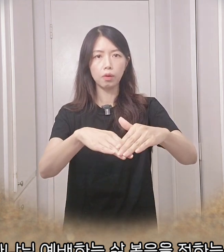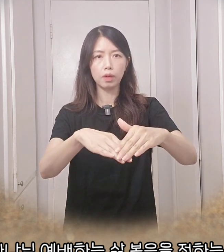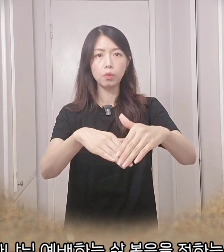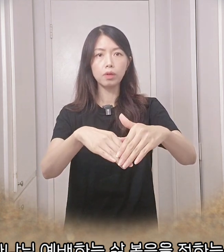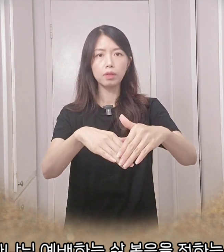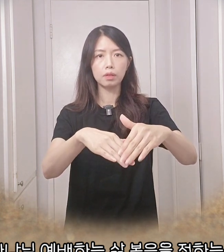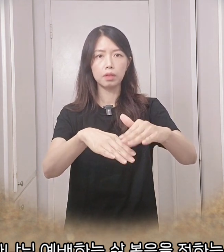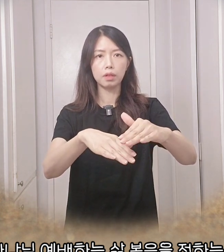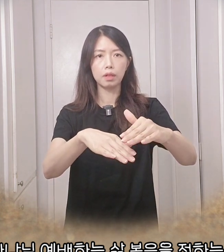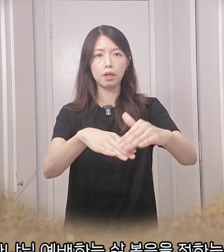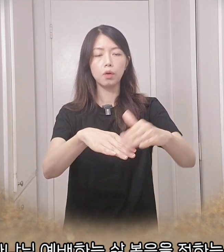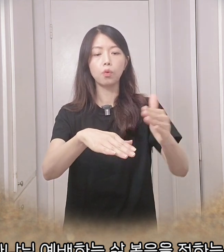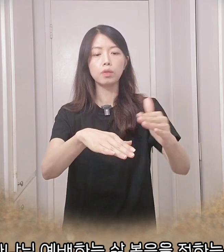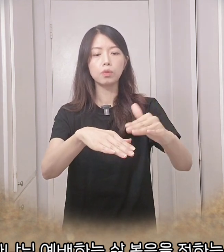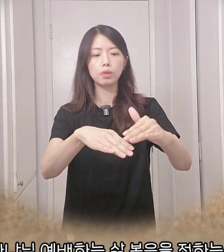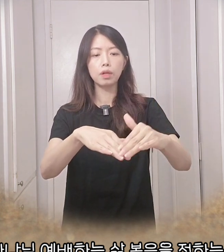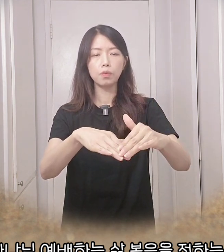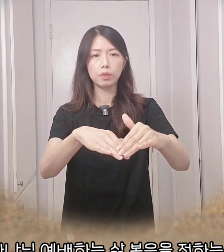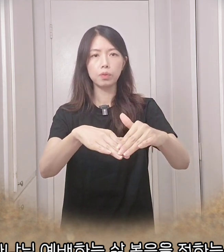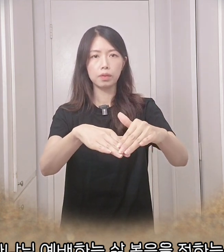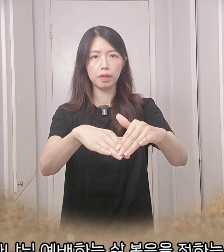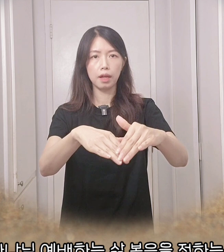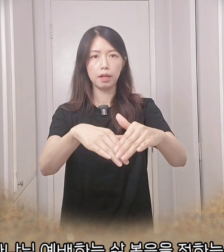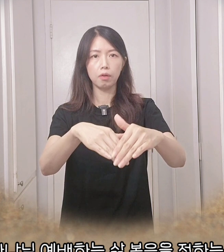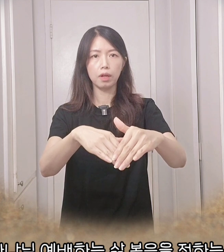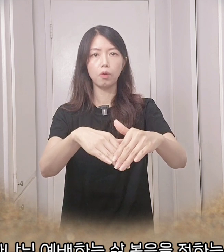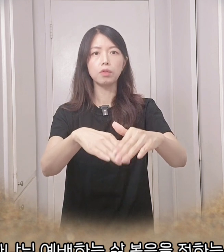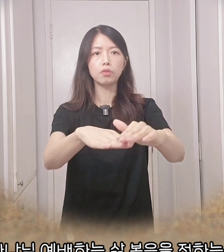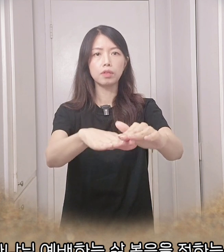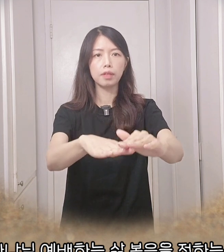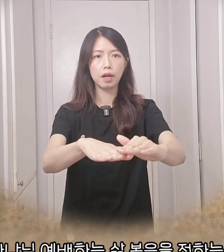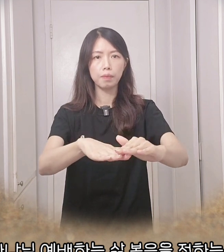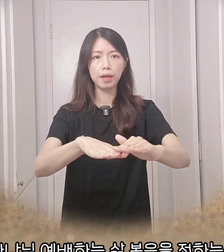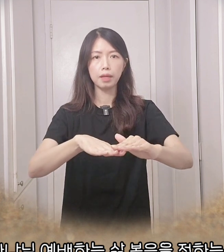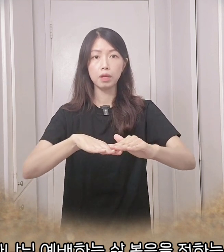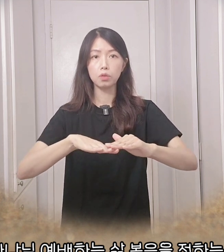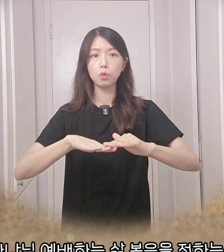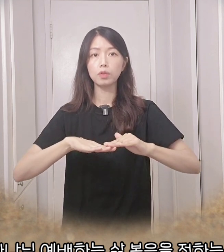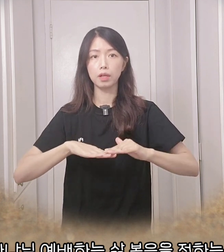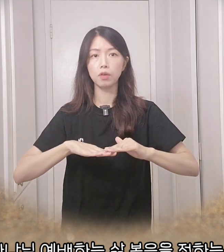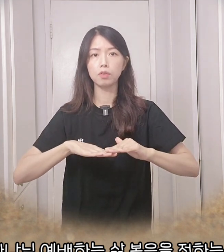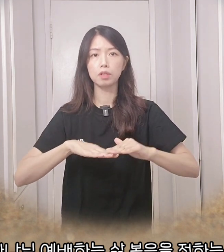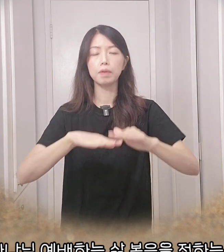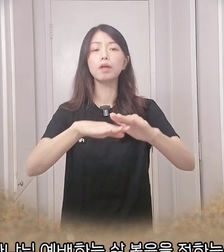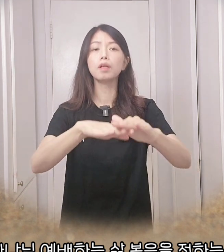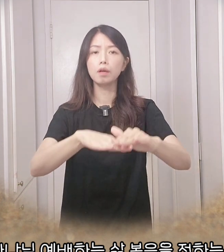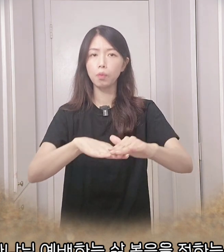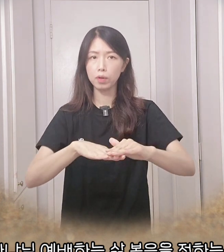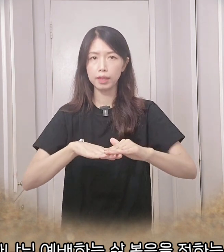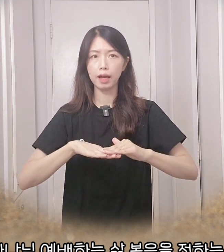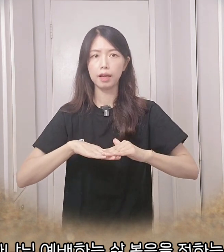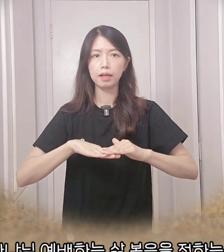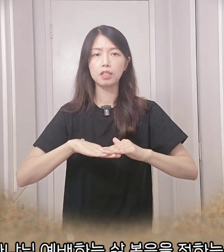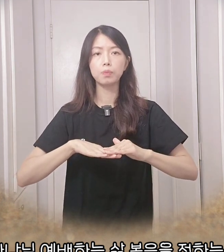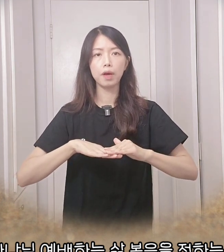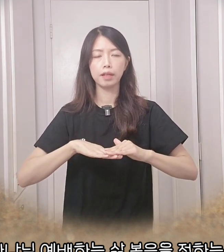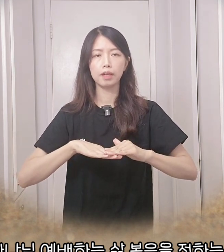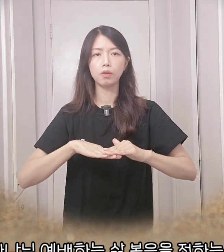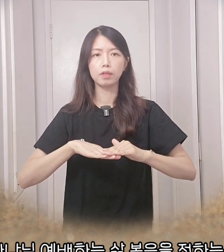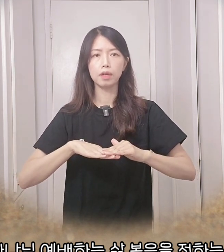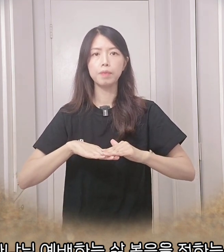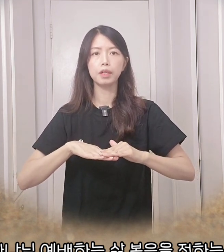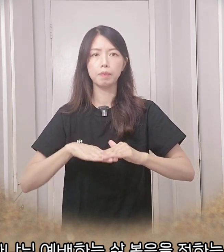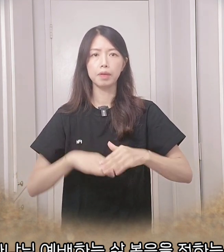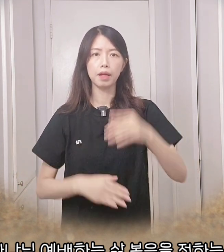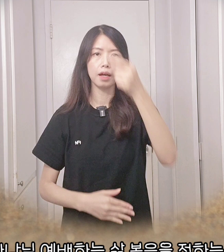양손을 이렇게 손끝을 오른손을 왼손 끝에 이렇게 얹어주신 다음에 내 쪽으로 당겨주시면 모이다, 집회하다